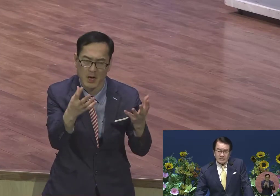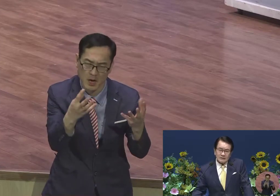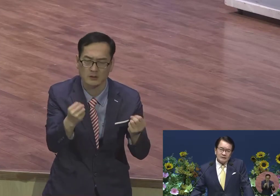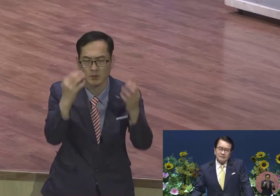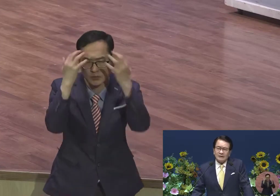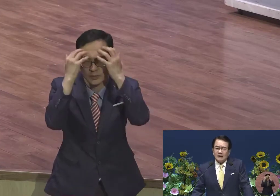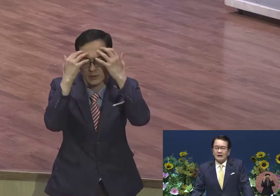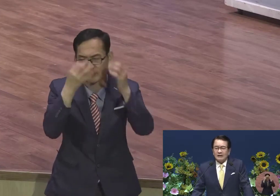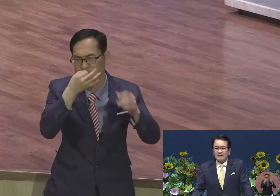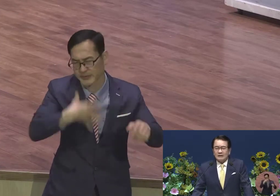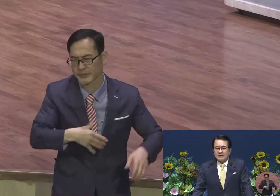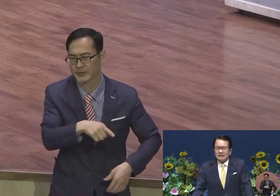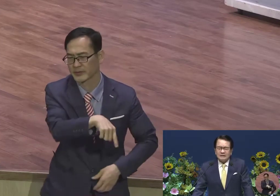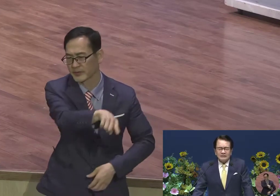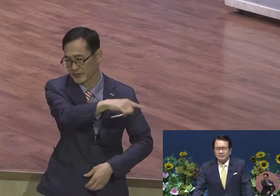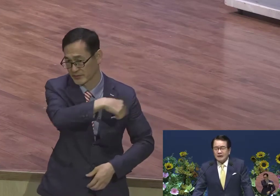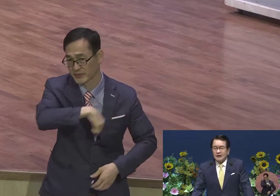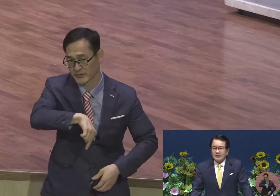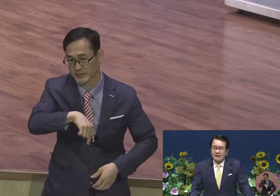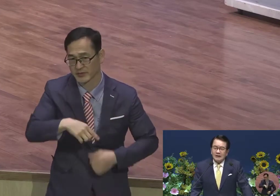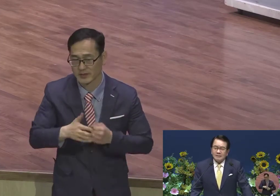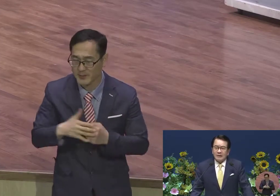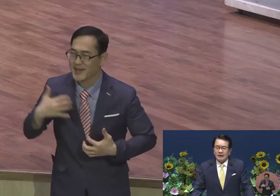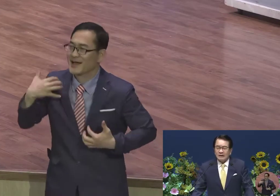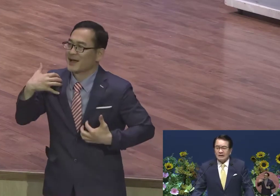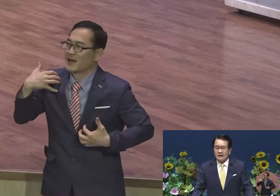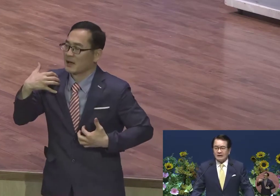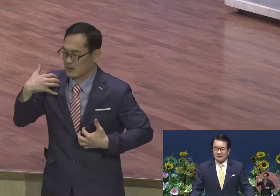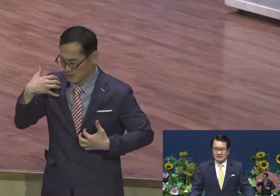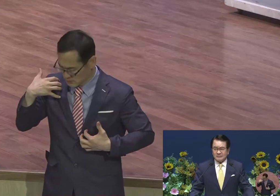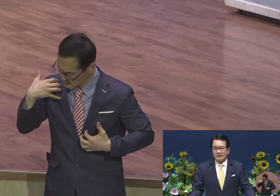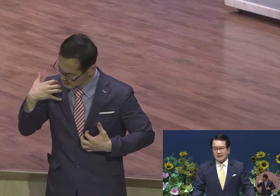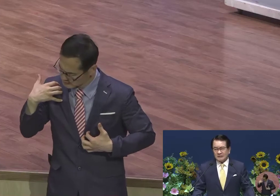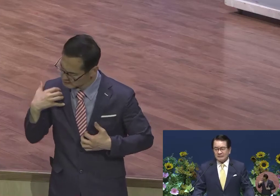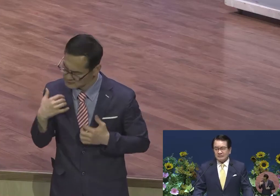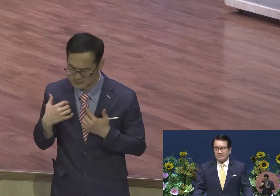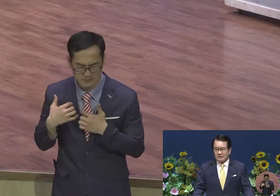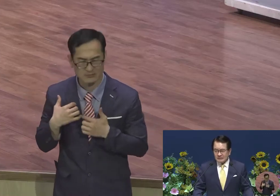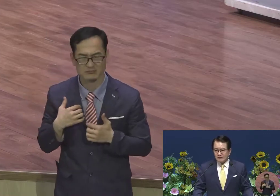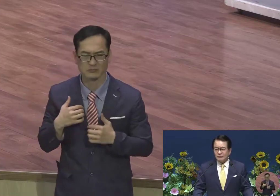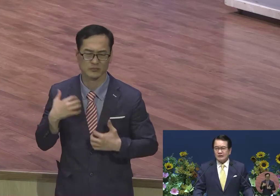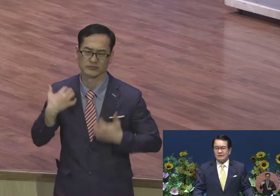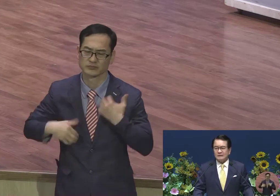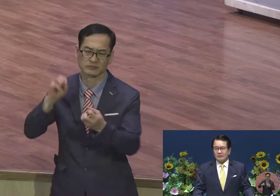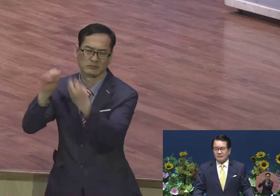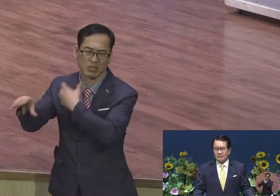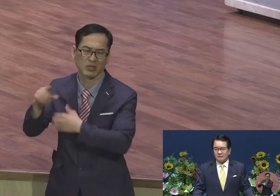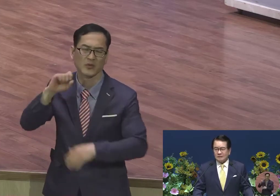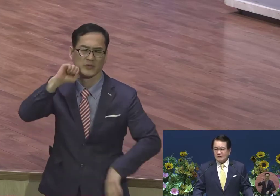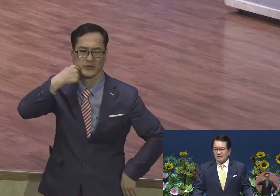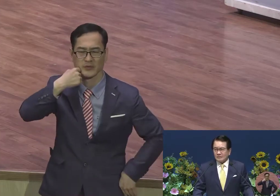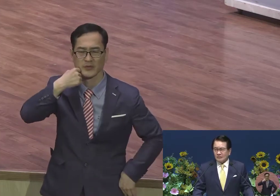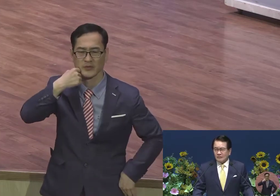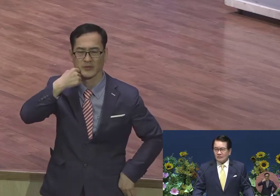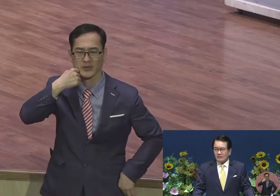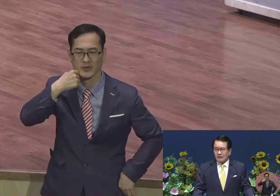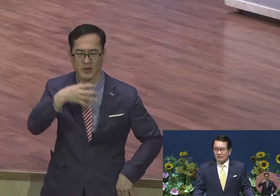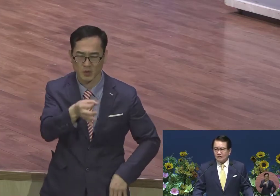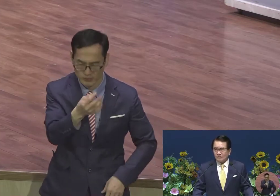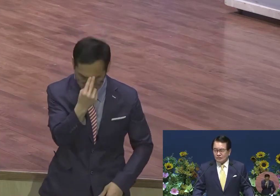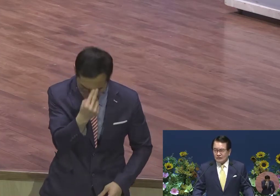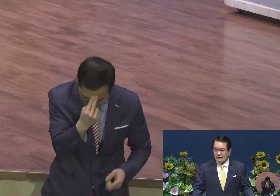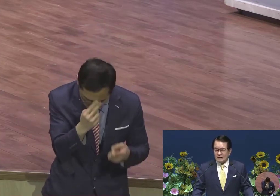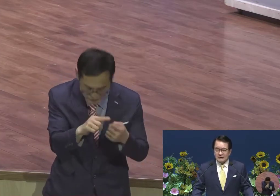때문에 즐겁다, 나 즐겁다 그렇게 말하기가 쉽지 않아요. 경제 문제 있지요. 또